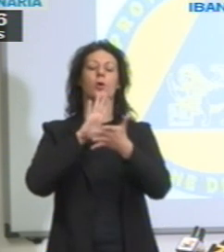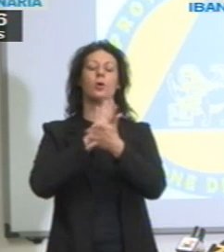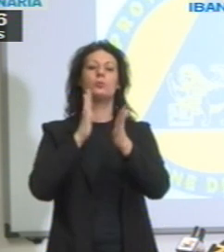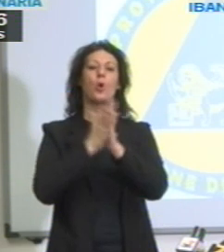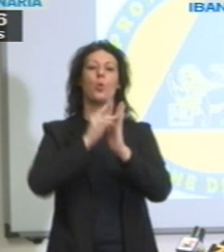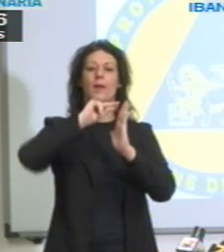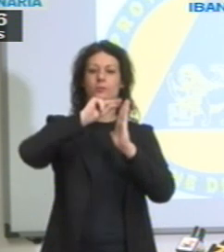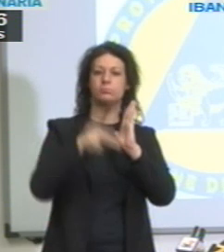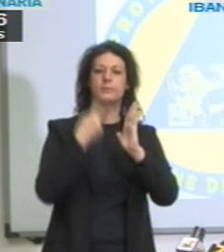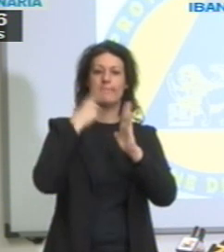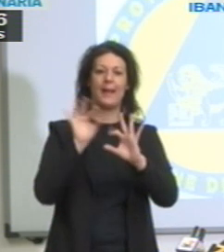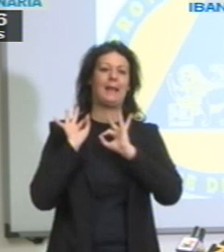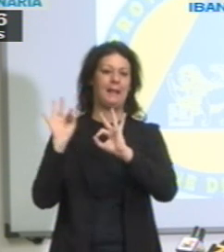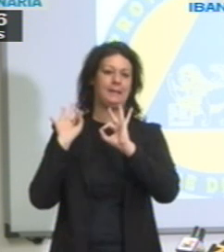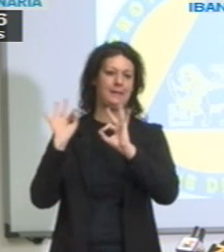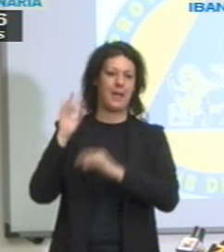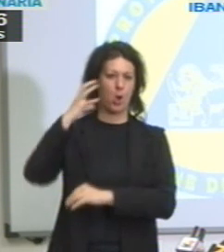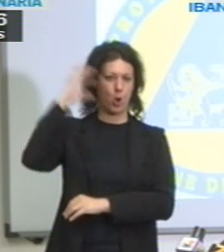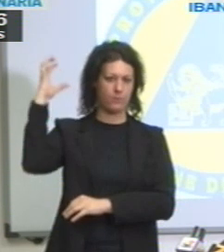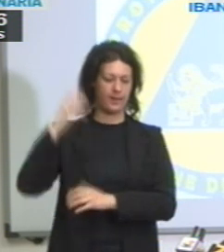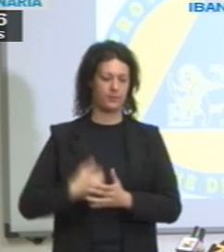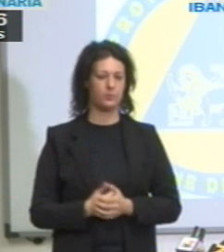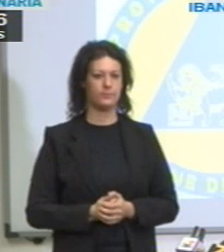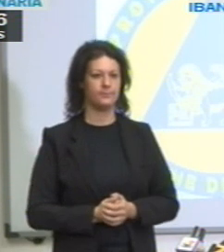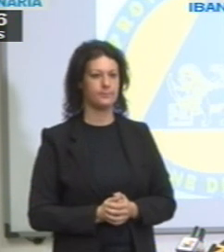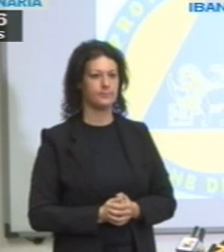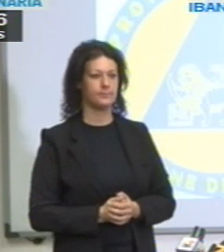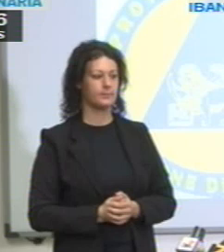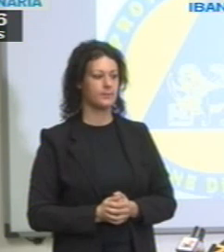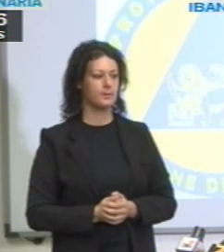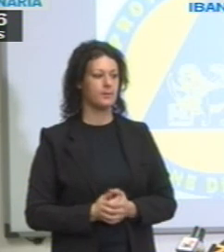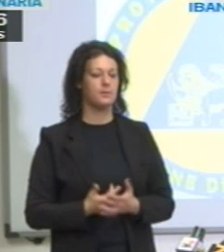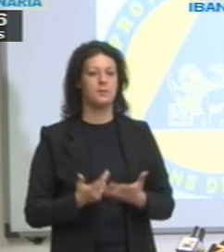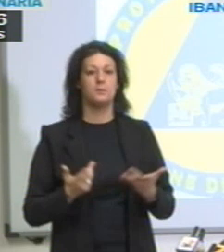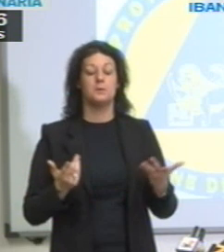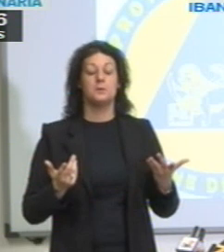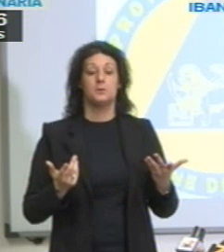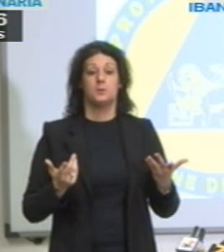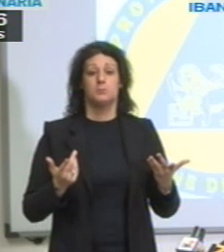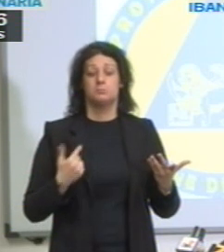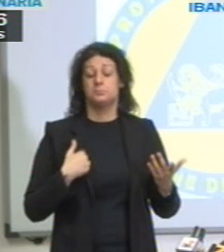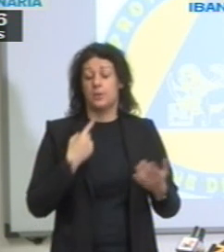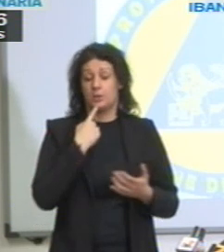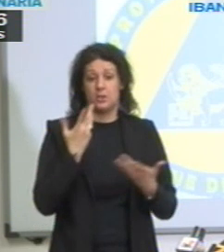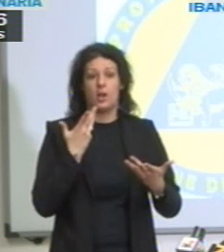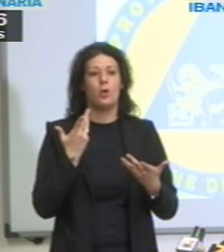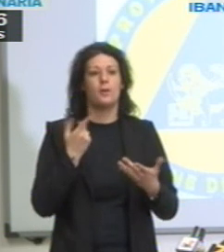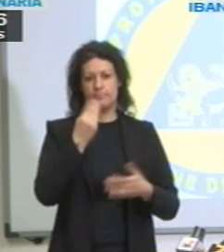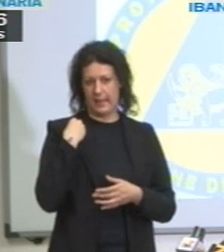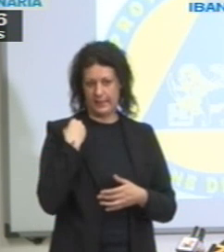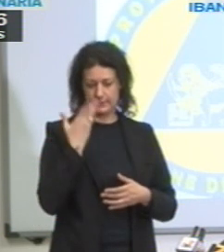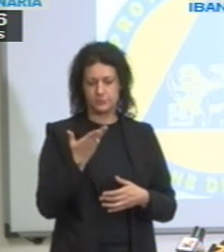Cosa vede lei all'orizzonte? Non pensa che... Ma guarda, io non ci vedo tutte queste contrapposizioni. La Lega, visto che me l'hai chiesto